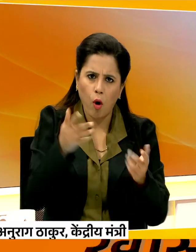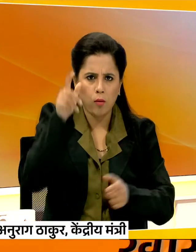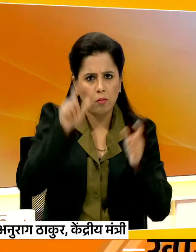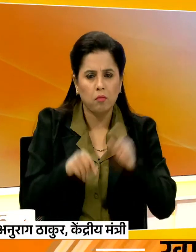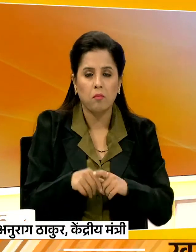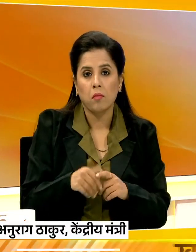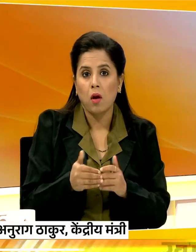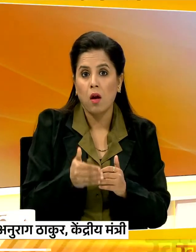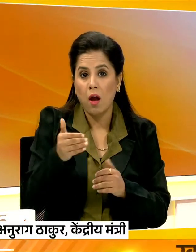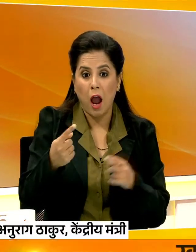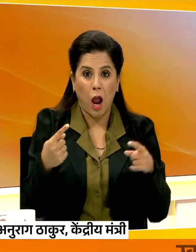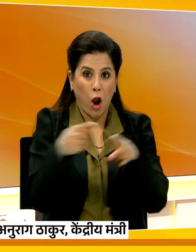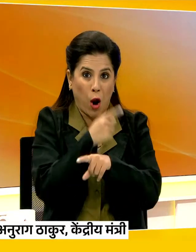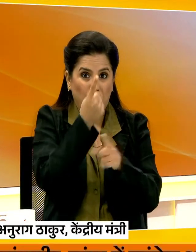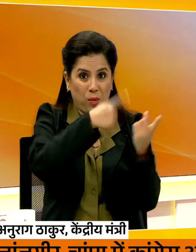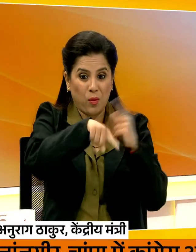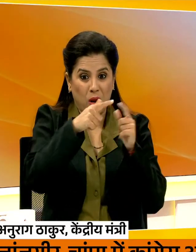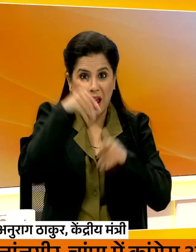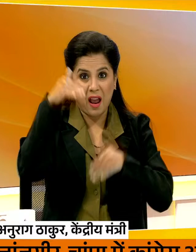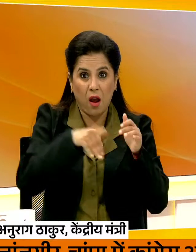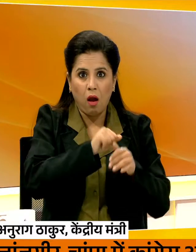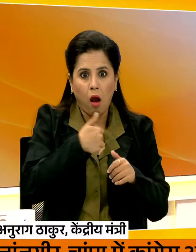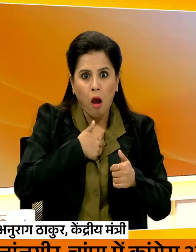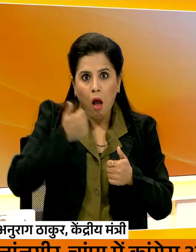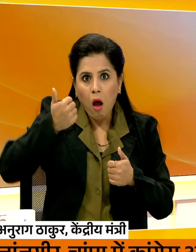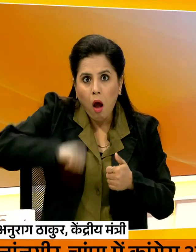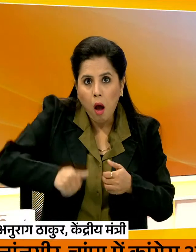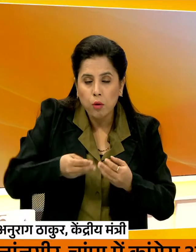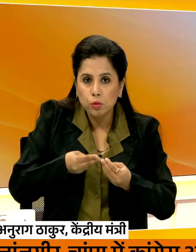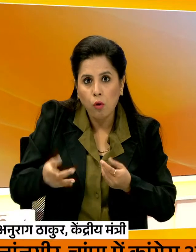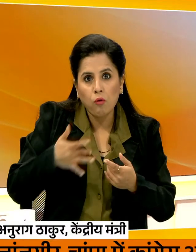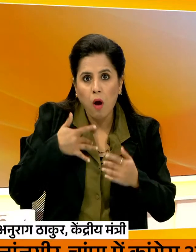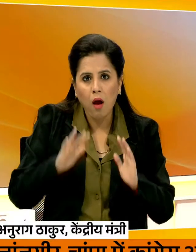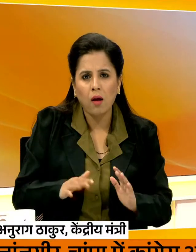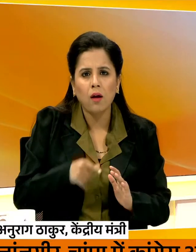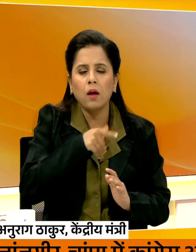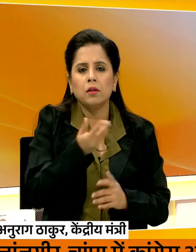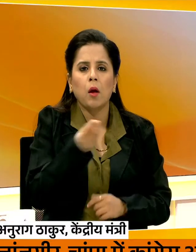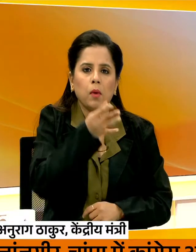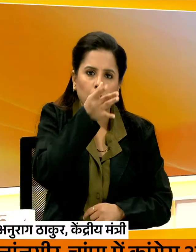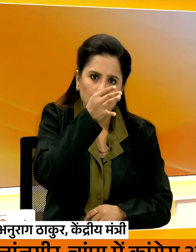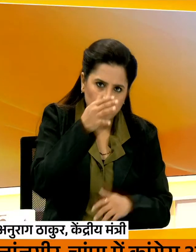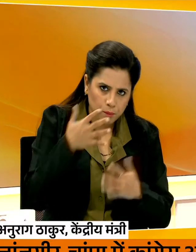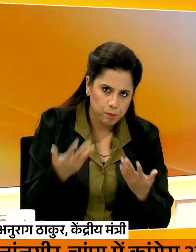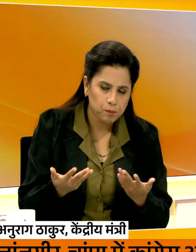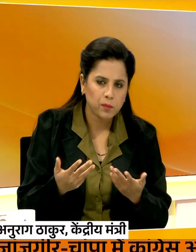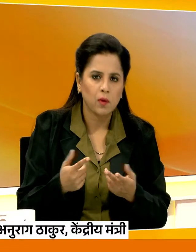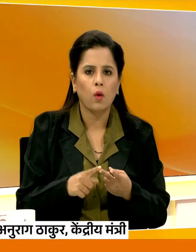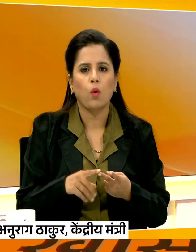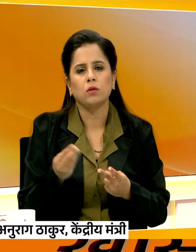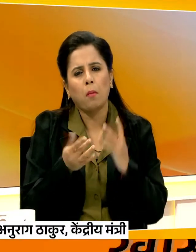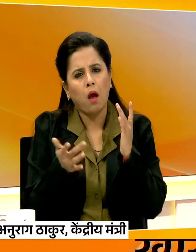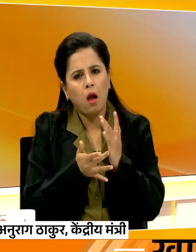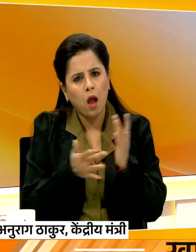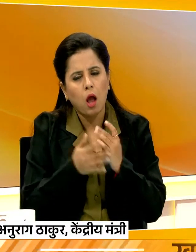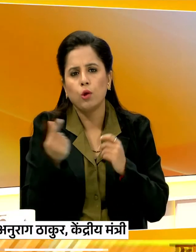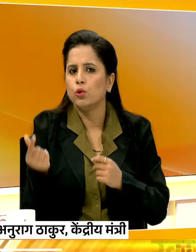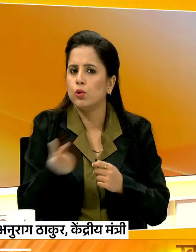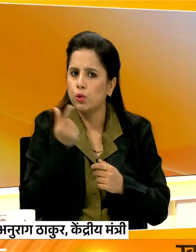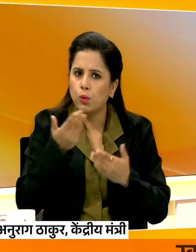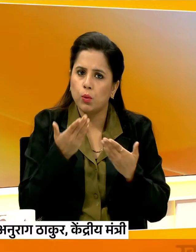कि जब विपक्ष इस चुनाव में अपनी हार देखेगा तो कभी झूठ, तो कभी टेक्नोलॉजी के माध्यम